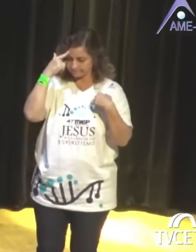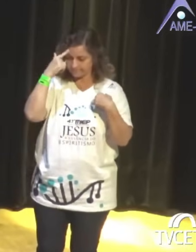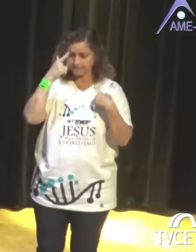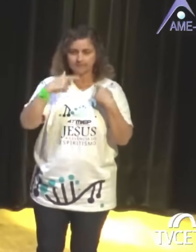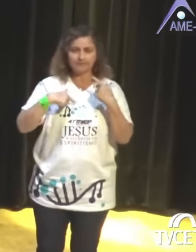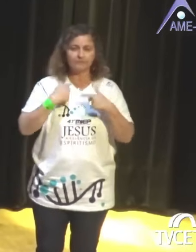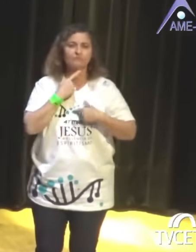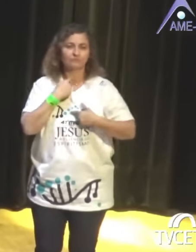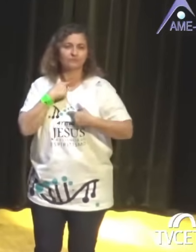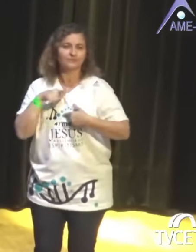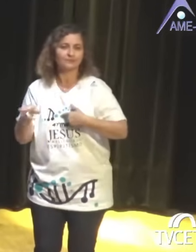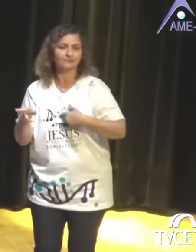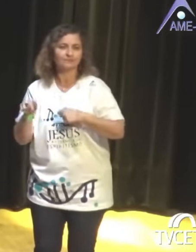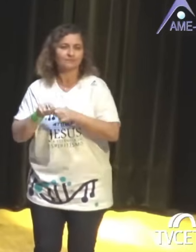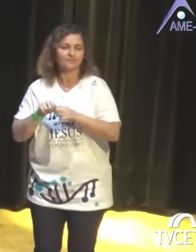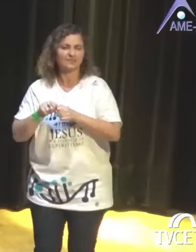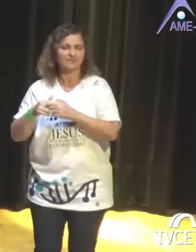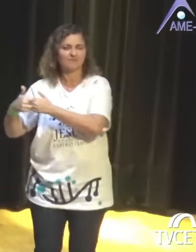segundo